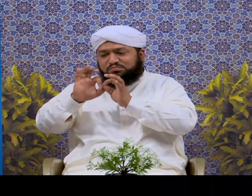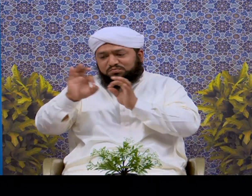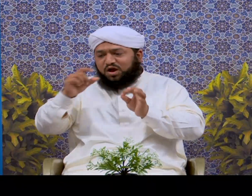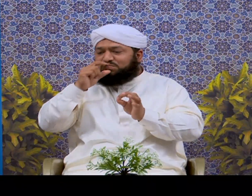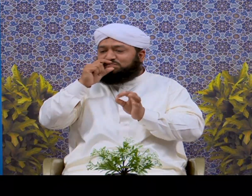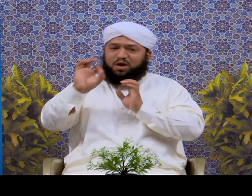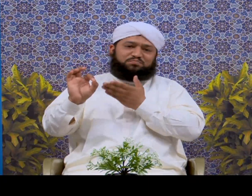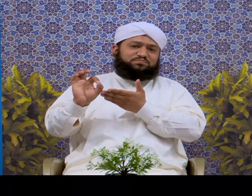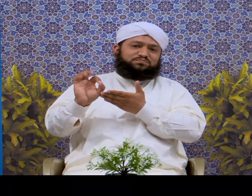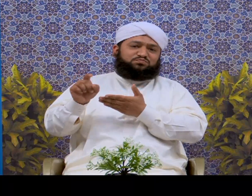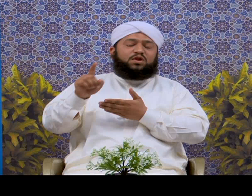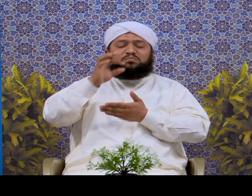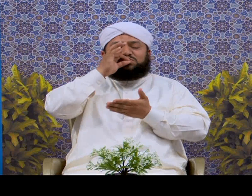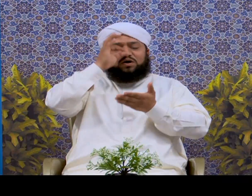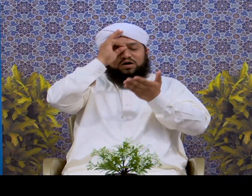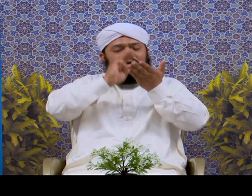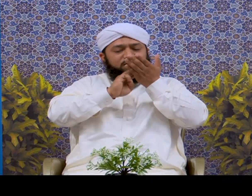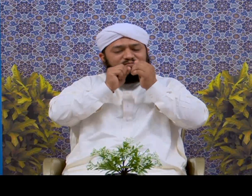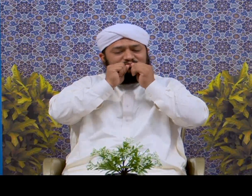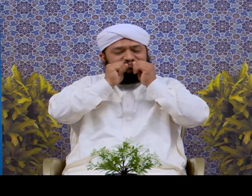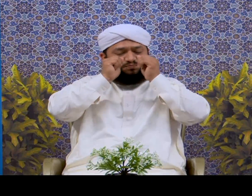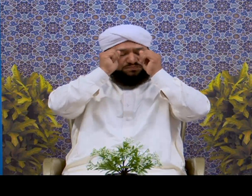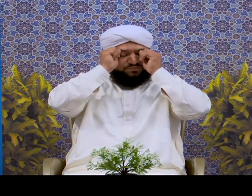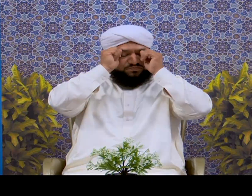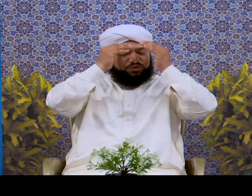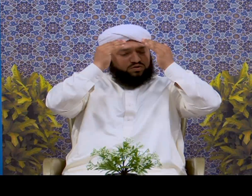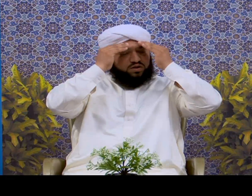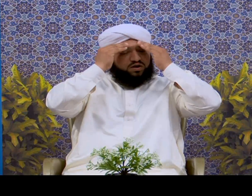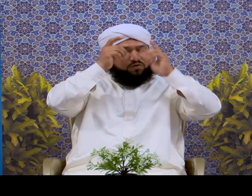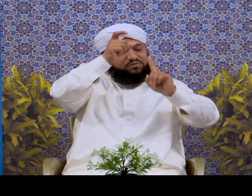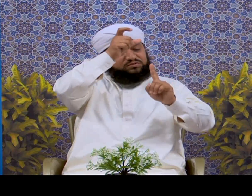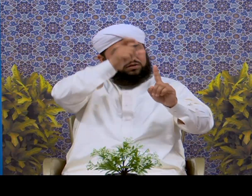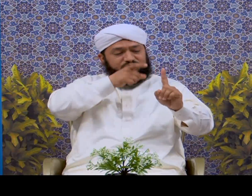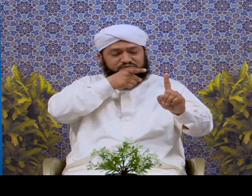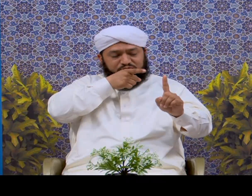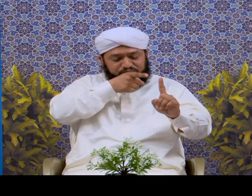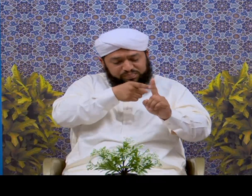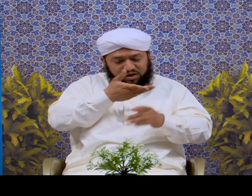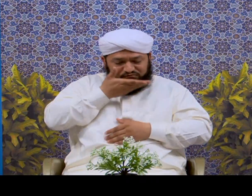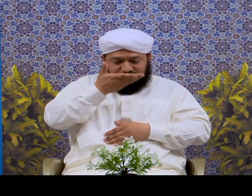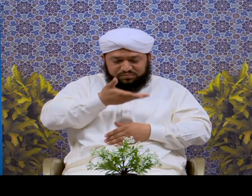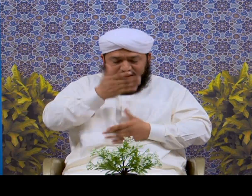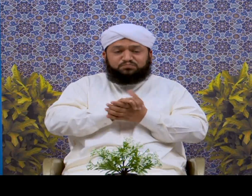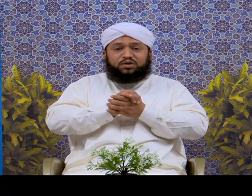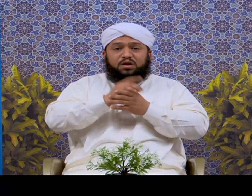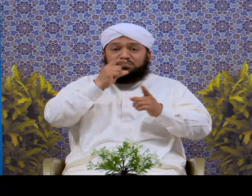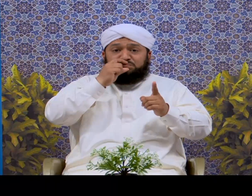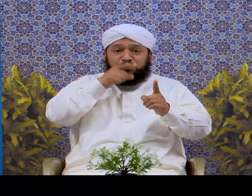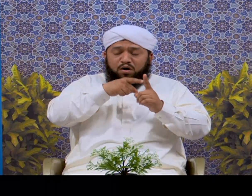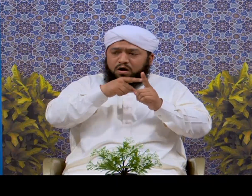ہے۔ اللہ پاک کے آخری نبی رسول ہاشمی صلی اللہ علیہ وآلہ وسلم نے فرمایا، روزہ عبادت کا